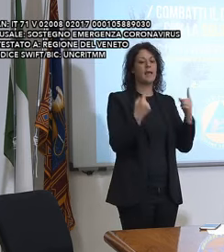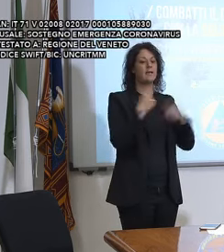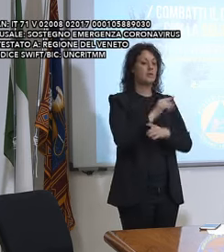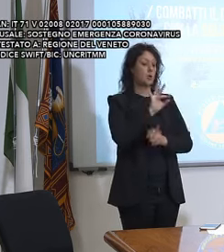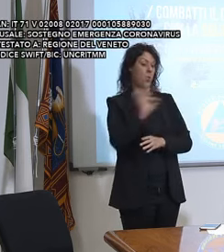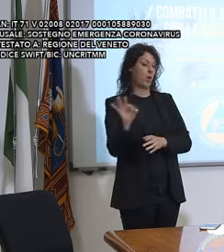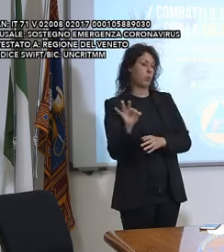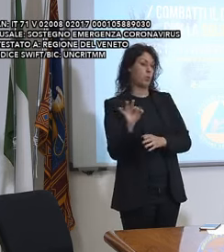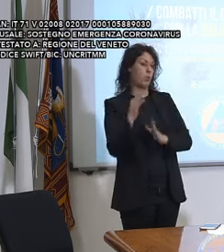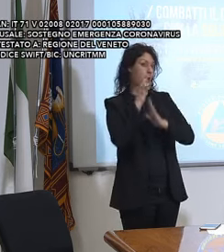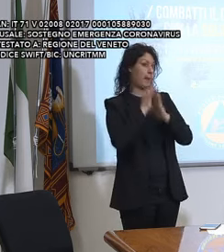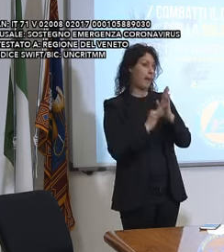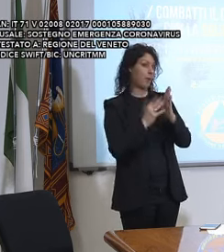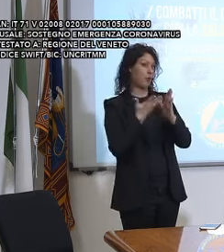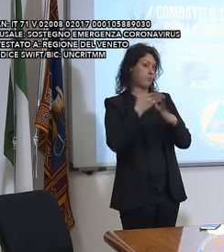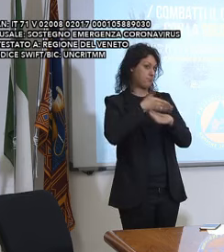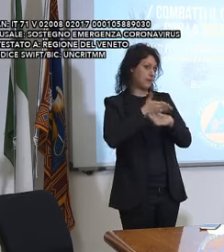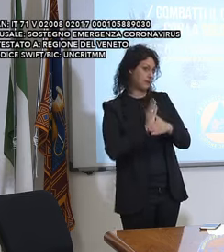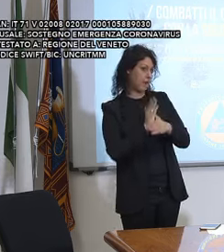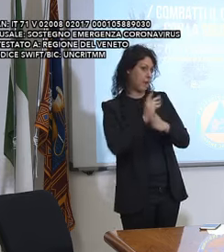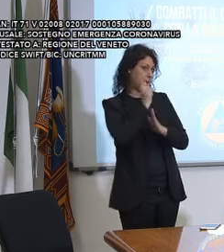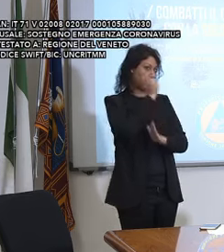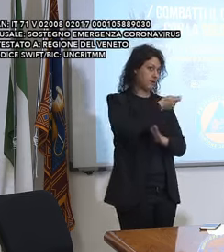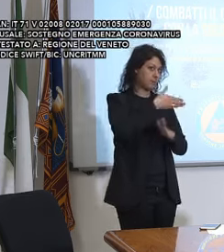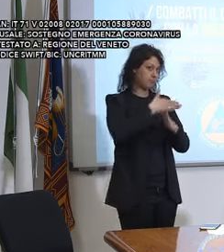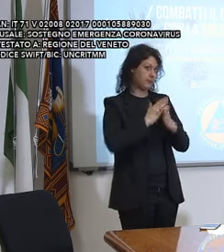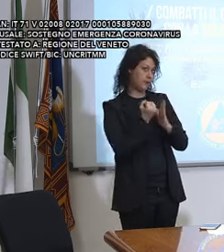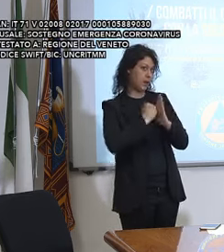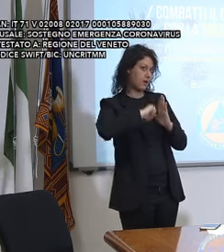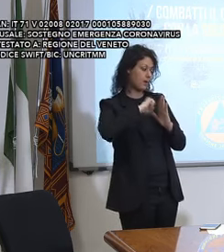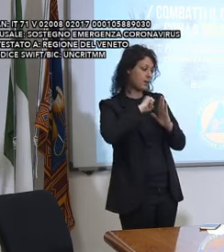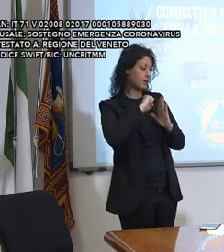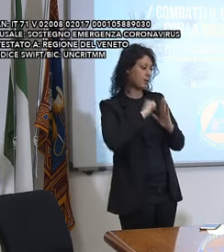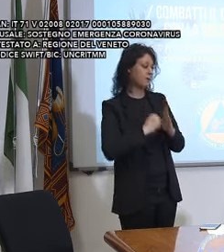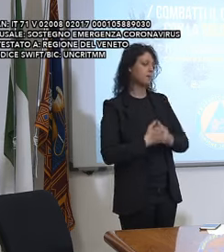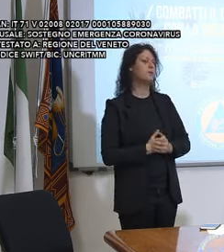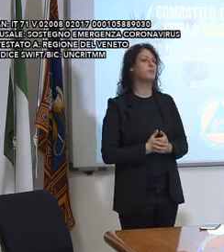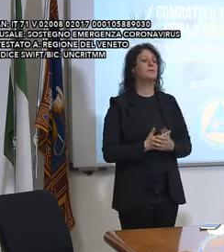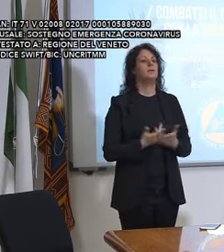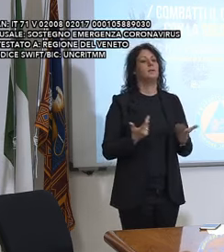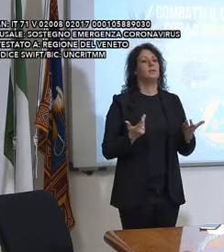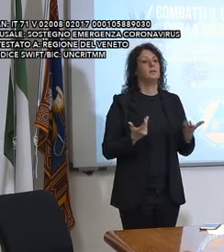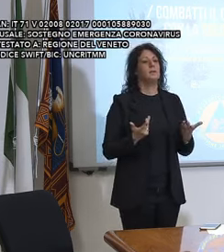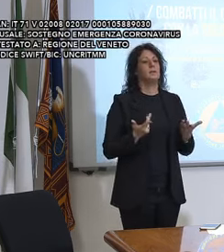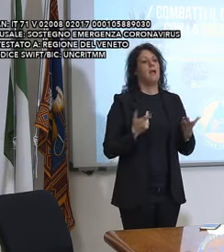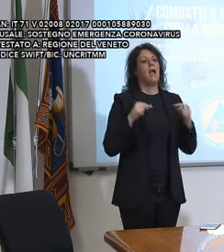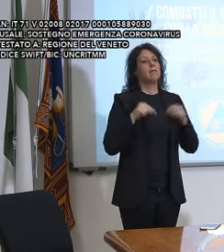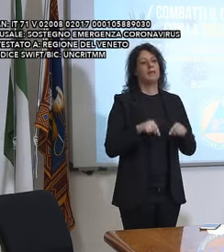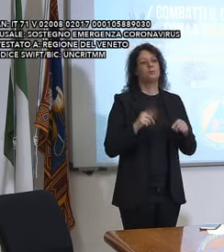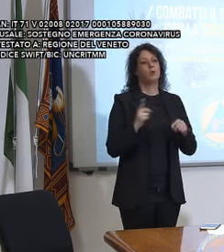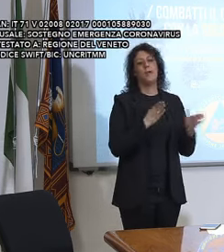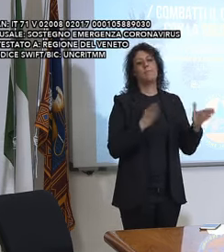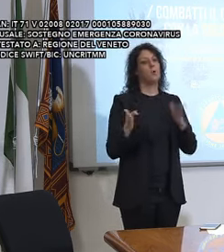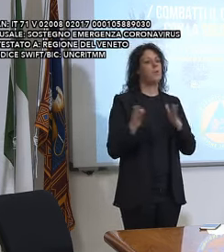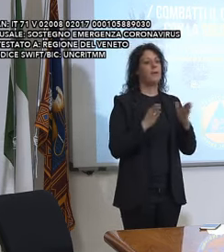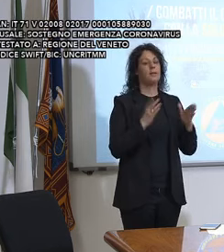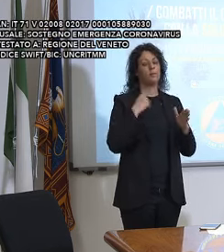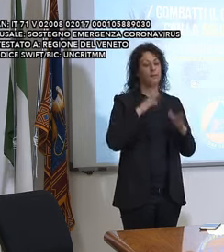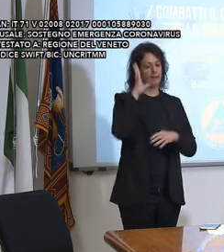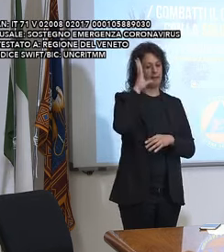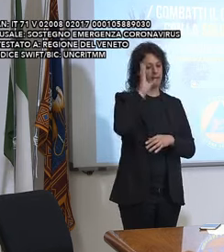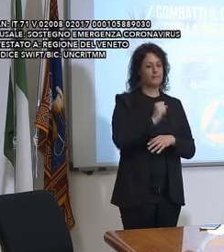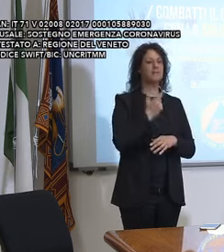o... Allora, io allora guardate, oggi non è sicuramente il tempo, ci saranno momenti, valutazioni,